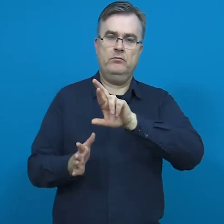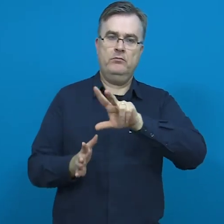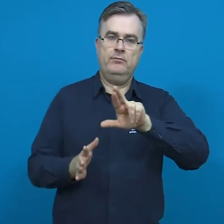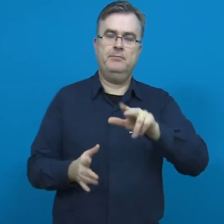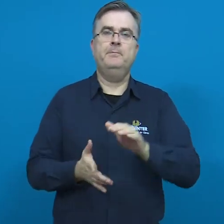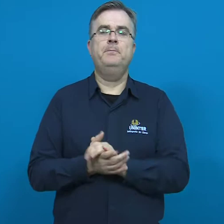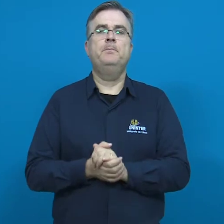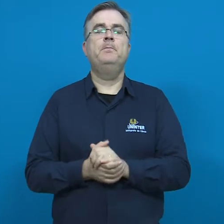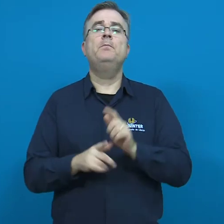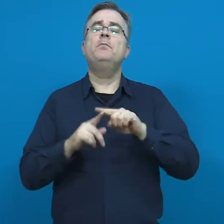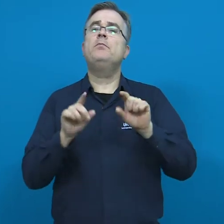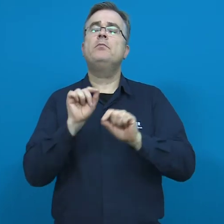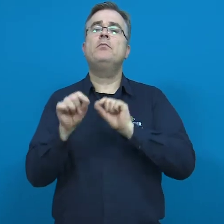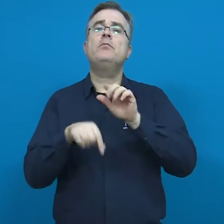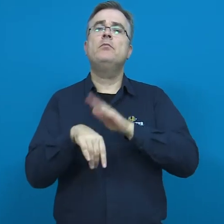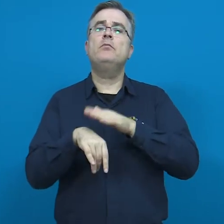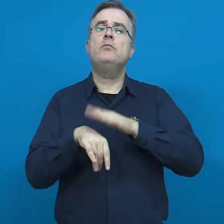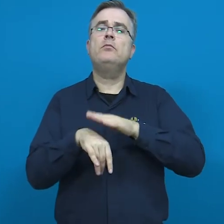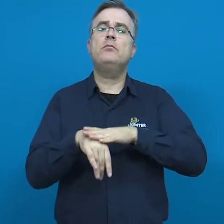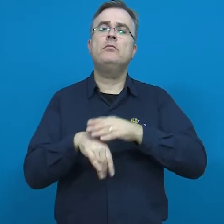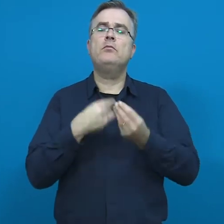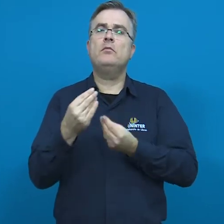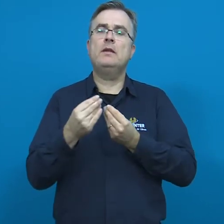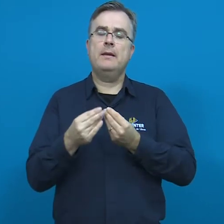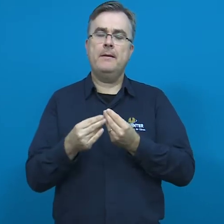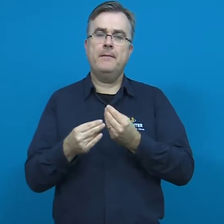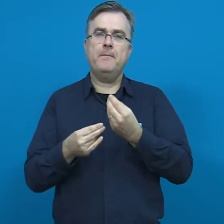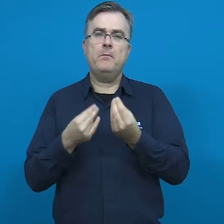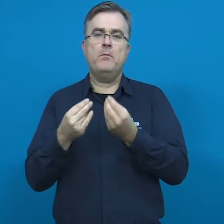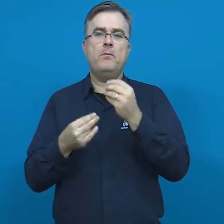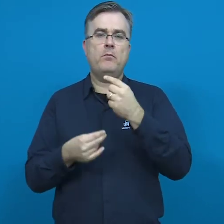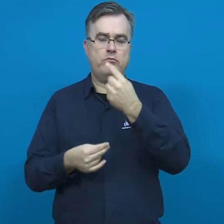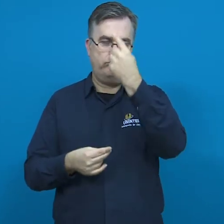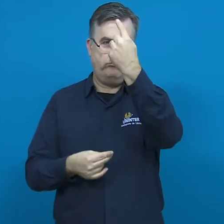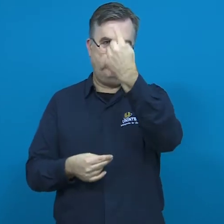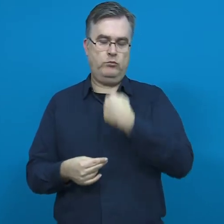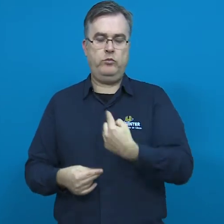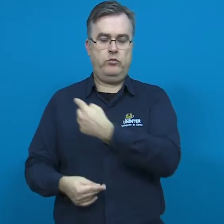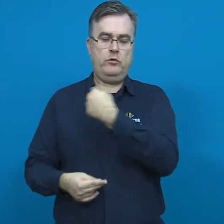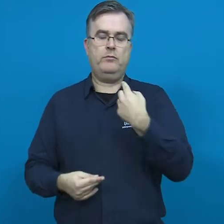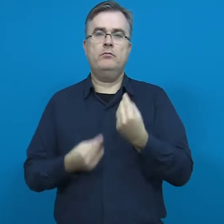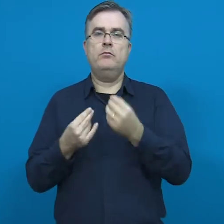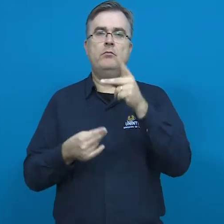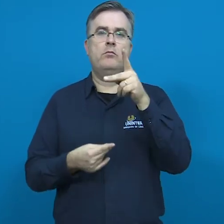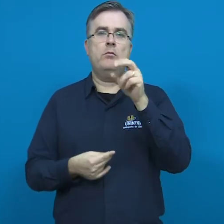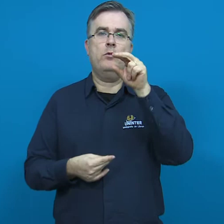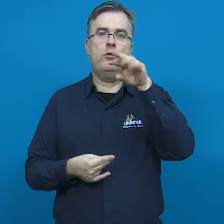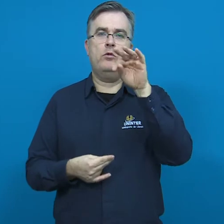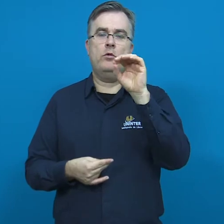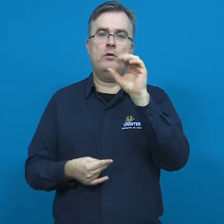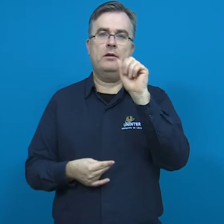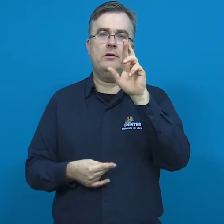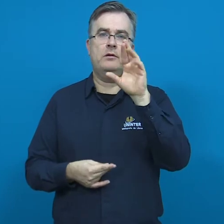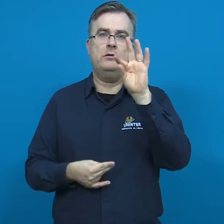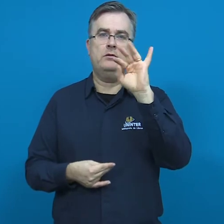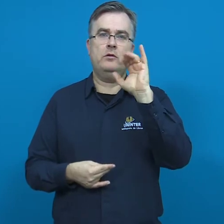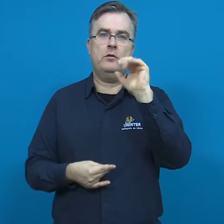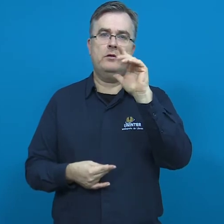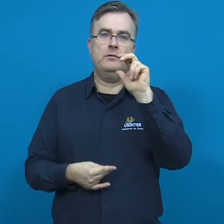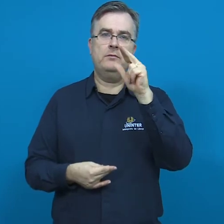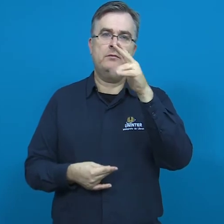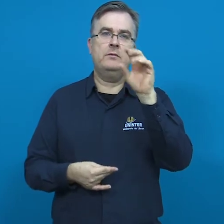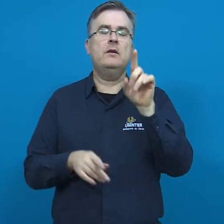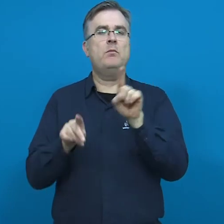significado diferente, né? Mas o que vem a ser esse ponto de articulação? Tem a ver alguma coisa com